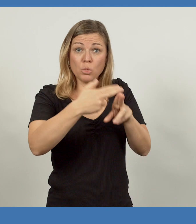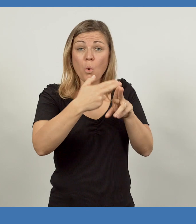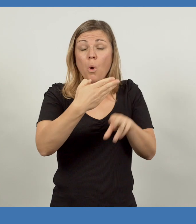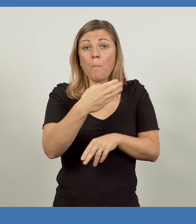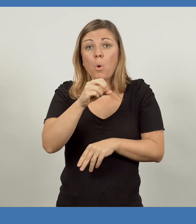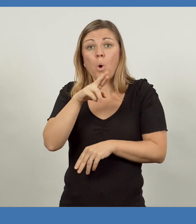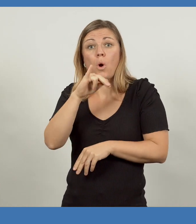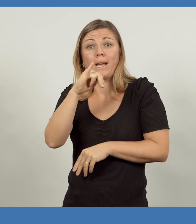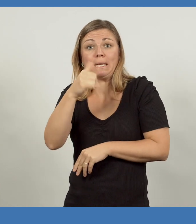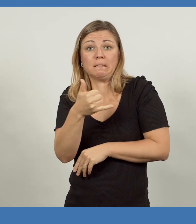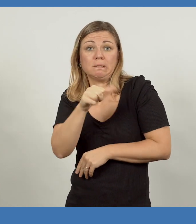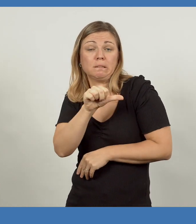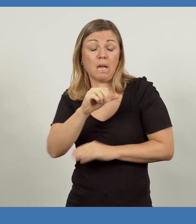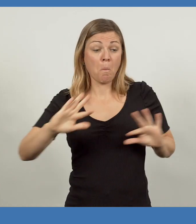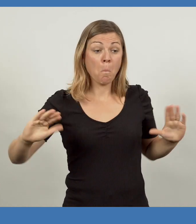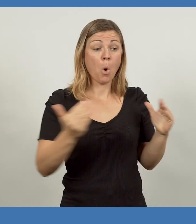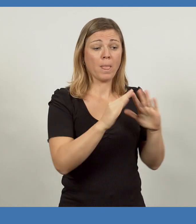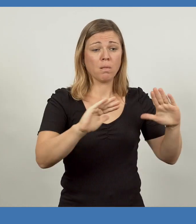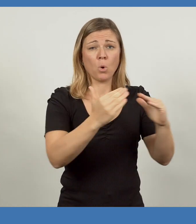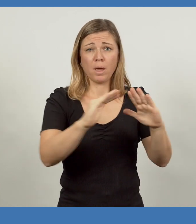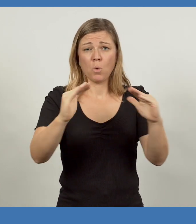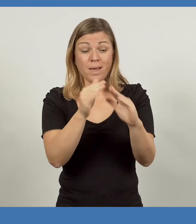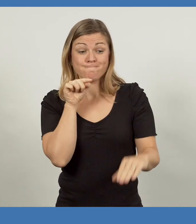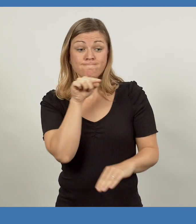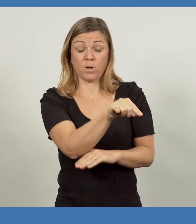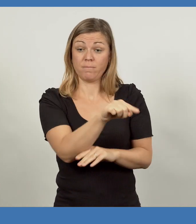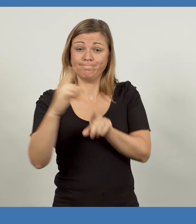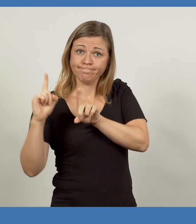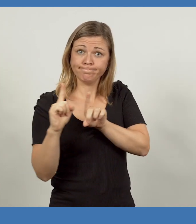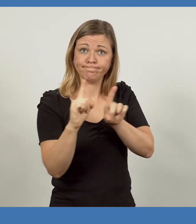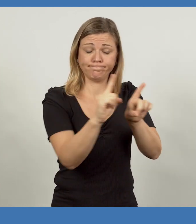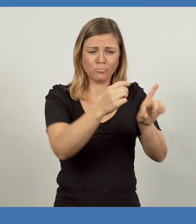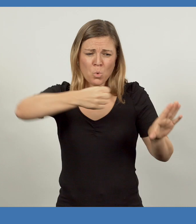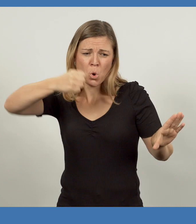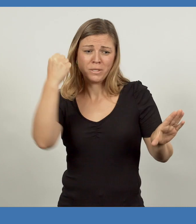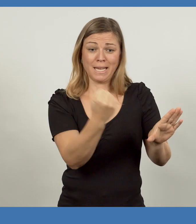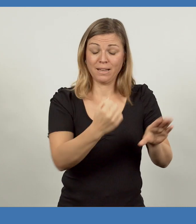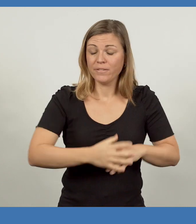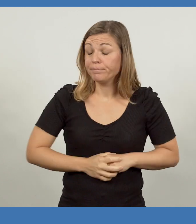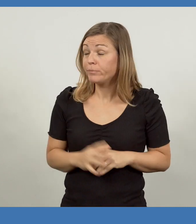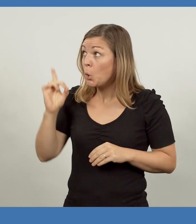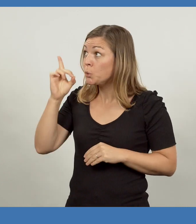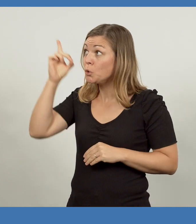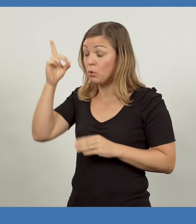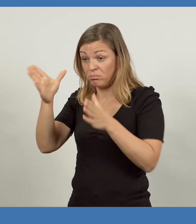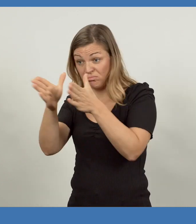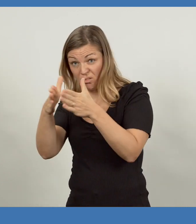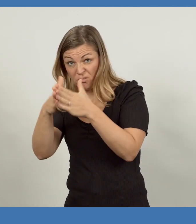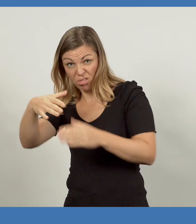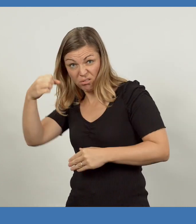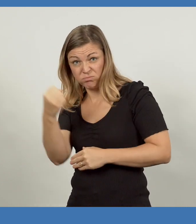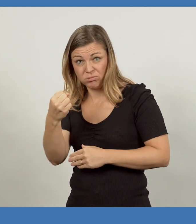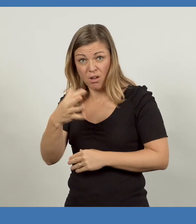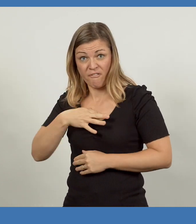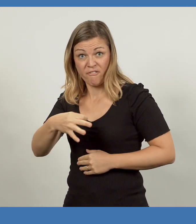dirai. Dieu va demander à Abraham de sacrifier son fils, et Abraham va obéir, il va aller avec son fils sur la montagne pour